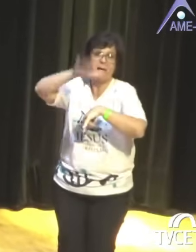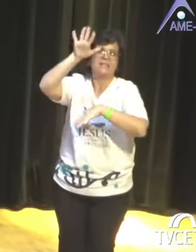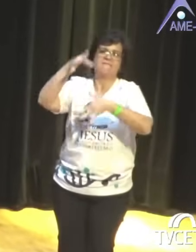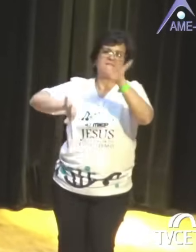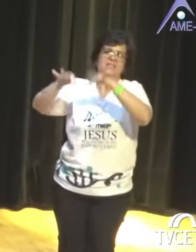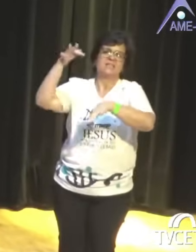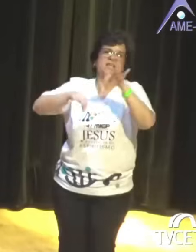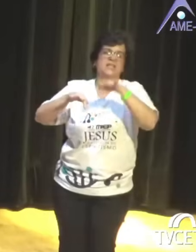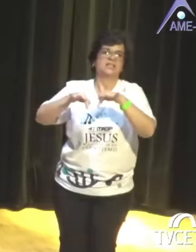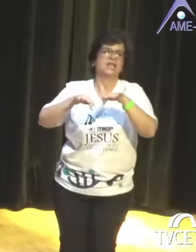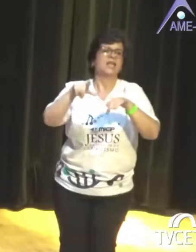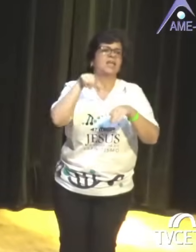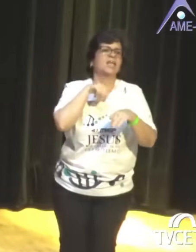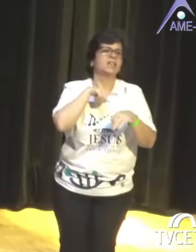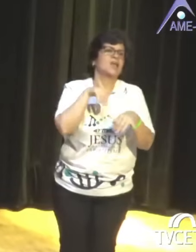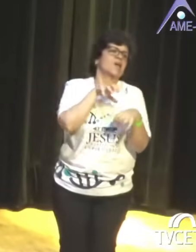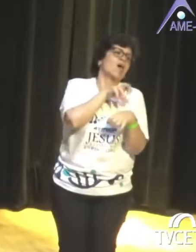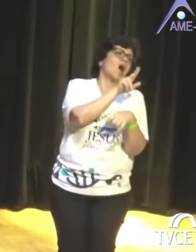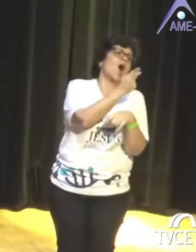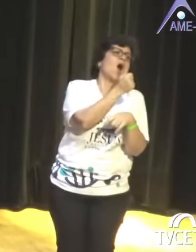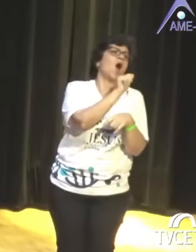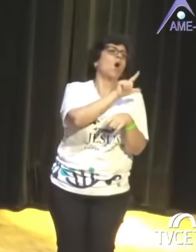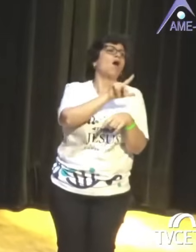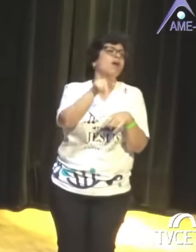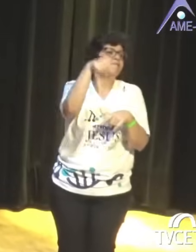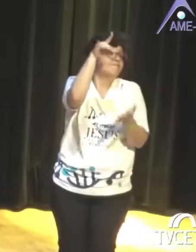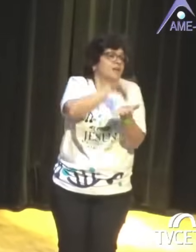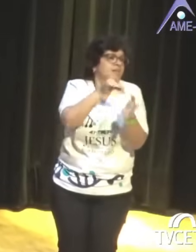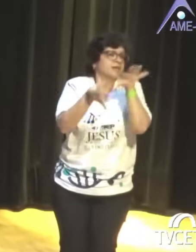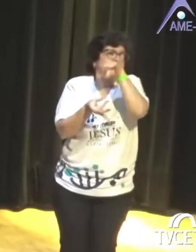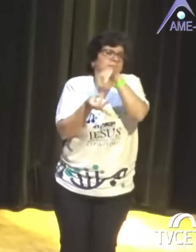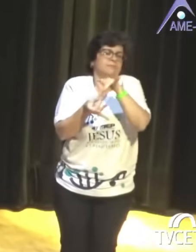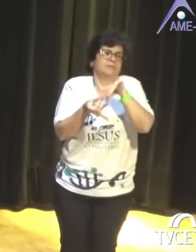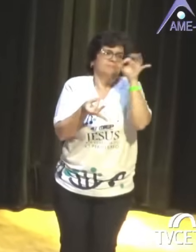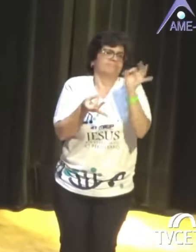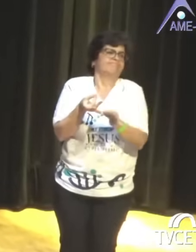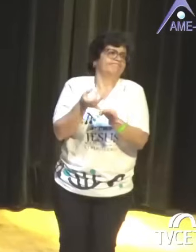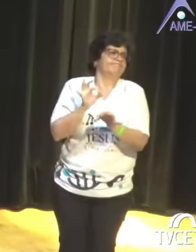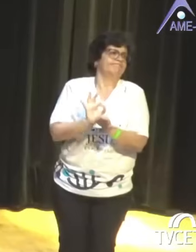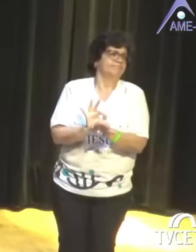física do que o Stefen hwk para ser um espírito puro